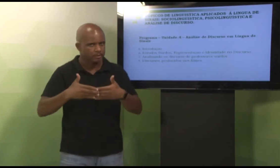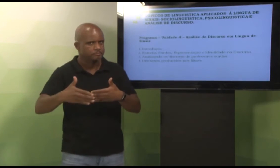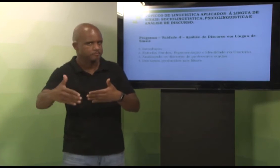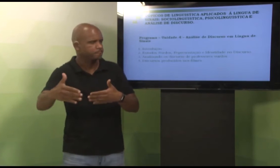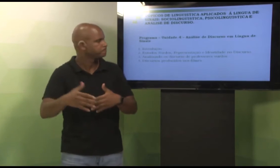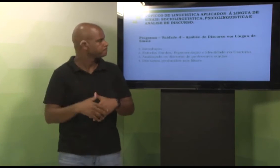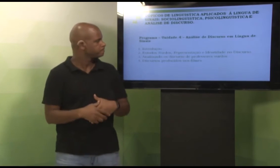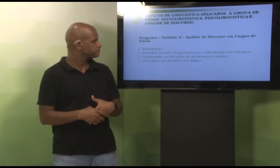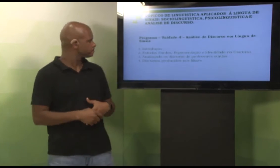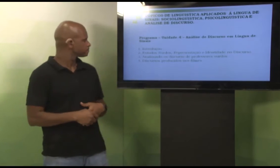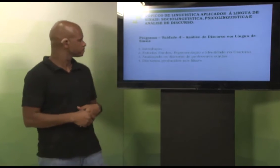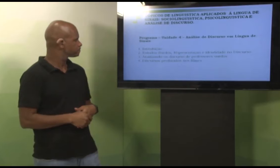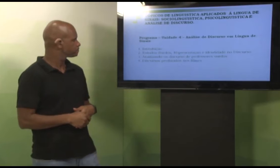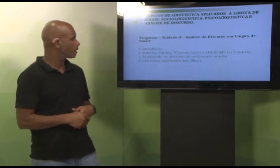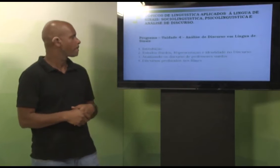desejos. Vamos falar sobre isso.